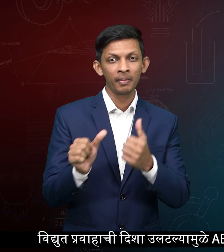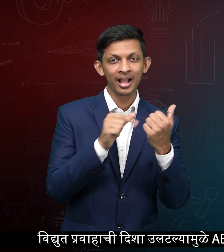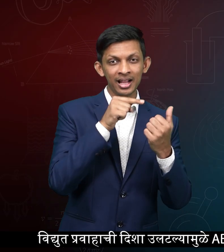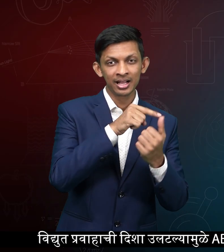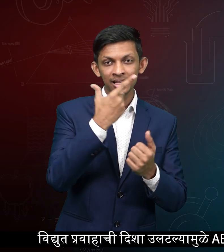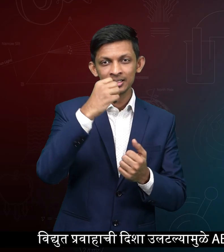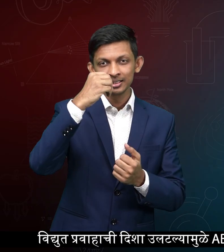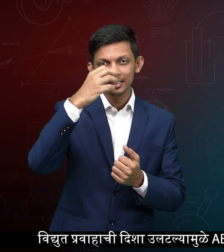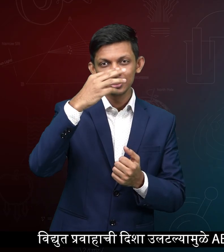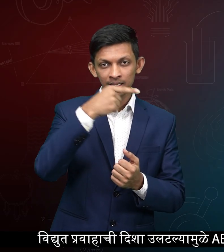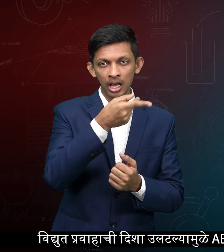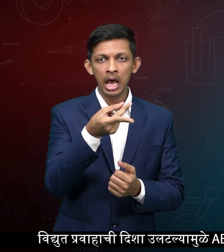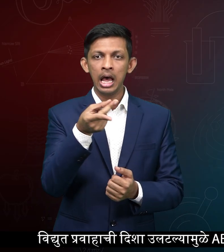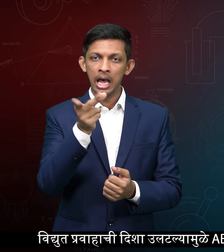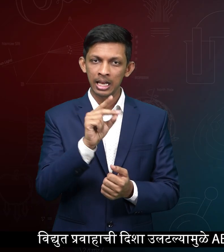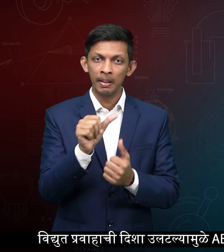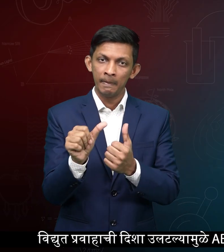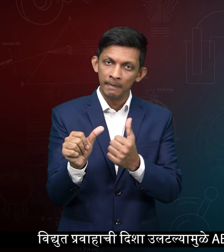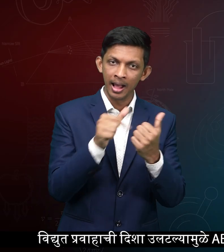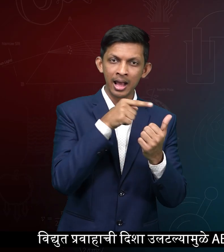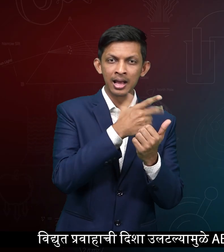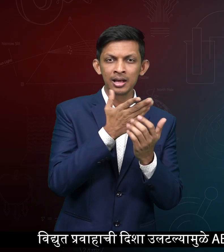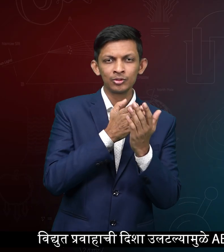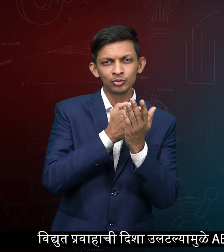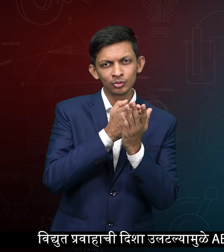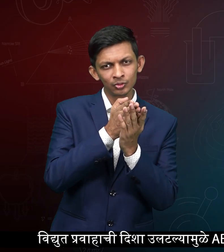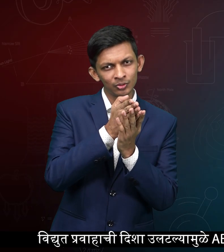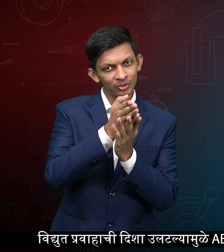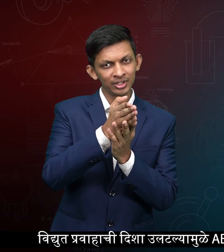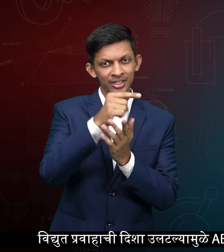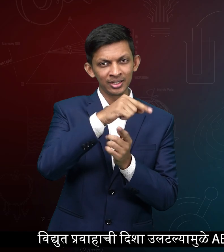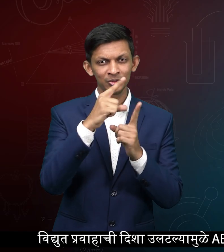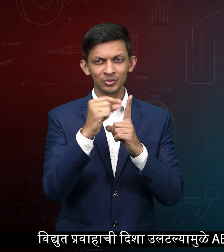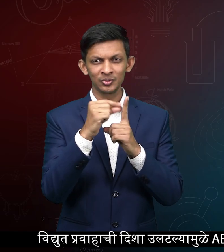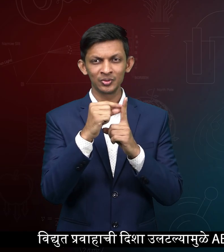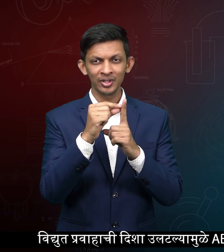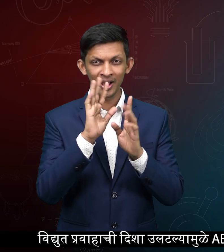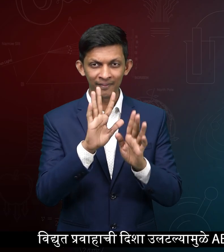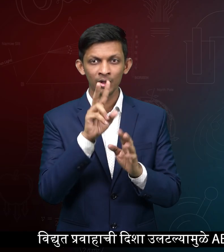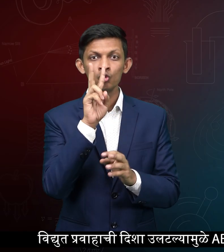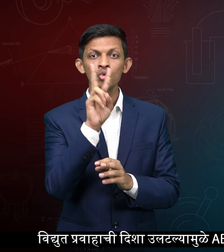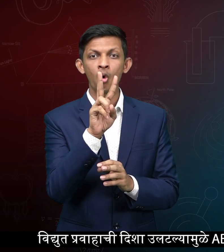विद्युत प्रवाहाची दिशा उलटल्यामुळे AB आणि CD भुजांवर कार्य करणाऱ्या बलाची दिशाही उलटते.